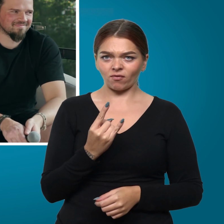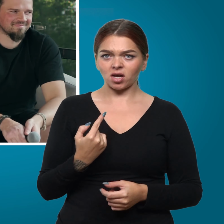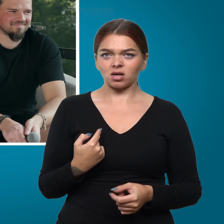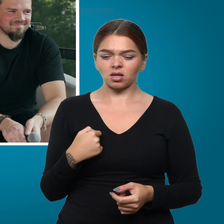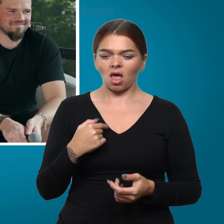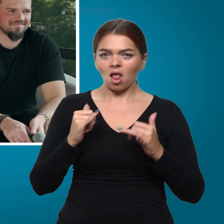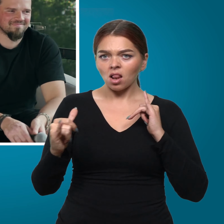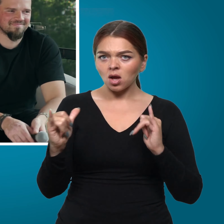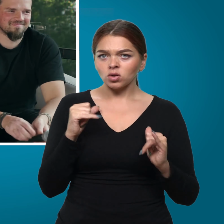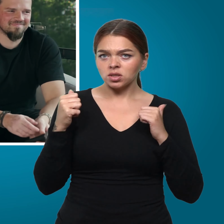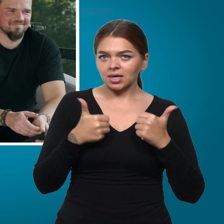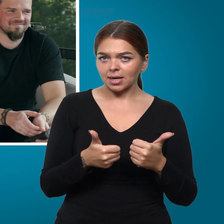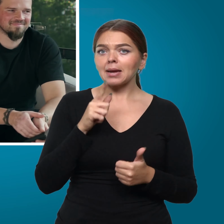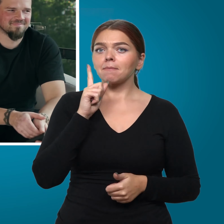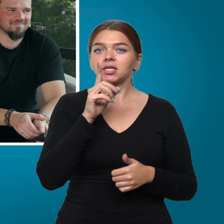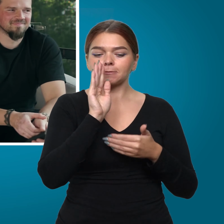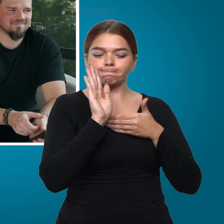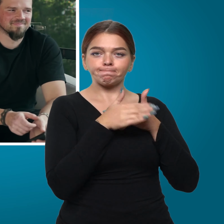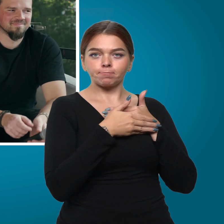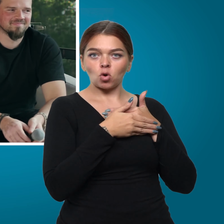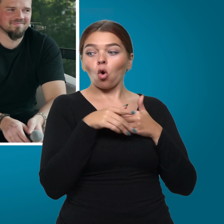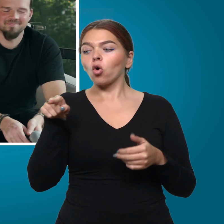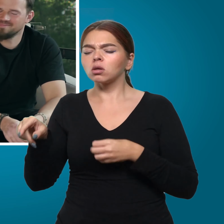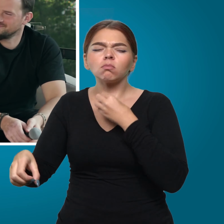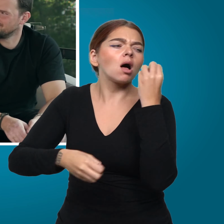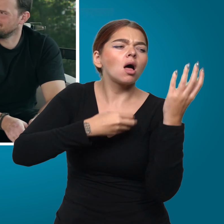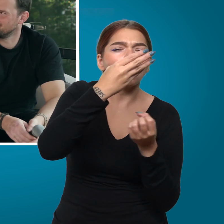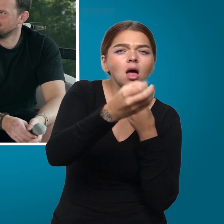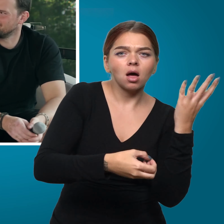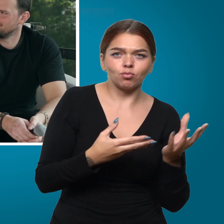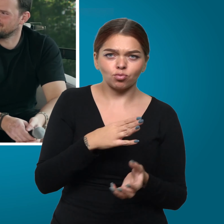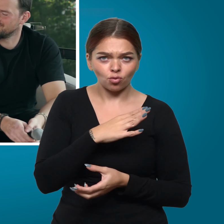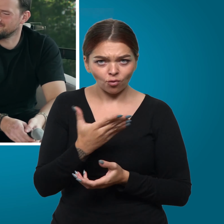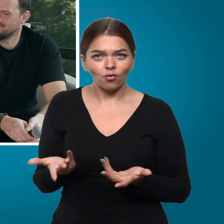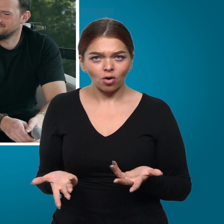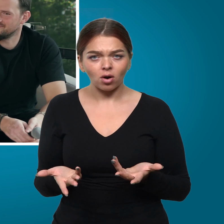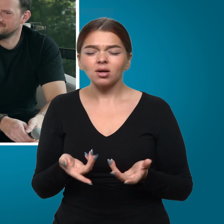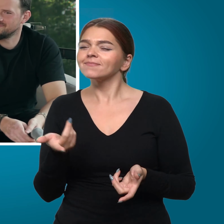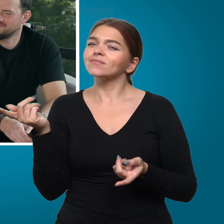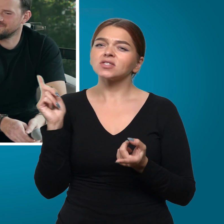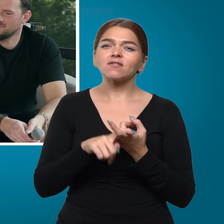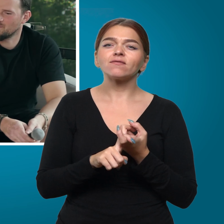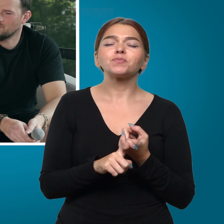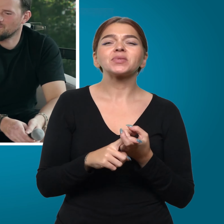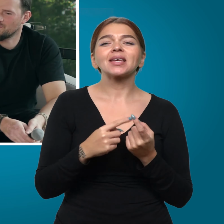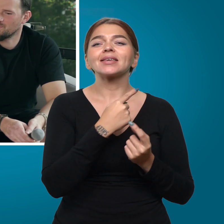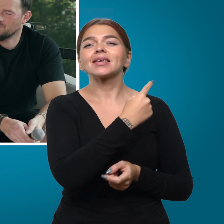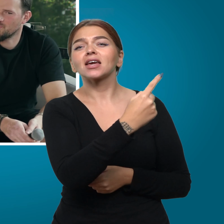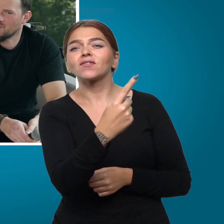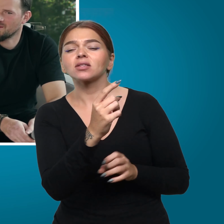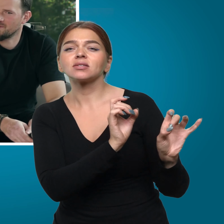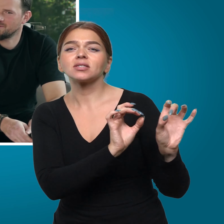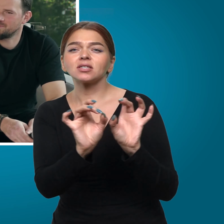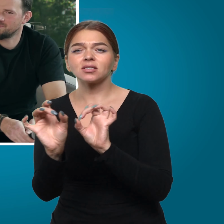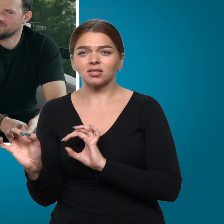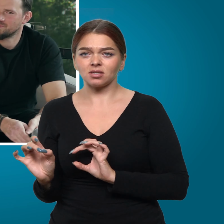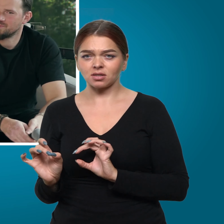Nežinau, labai priklauso, mes kiekvienas esam skirtingas, mes pasirenkam būdą, kaip ir su kuo bendrauti,